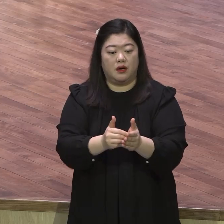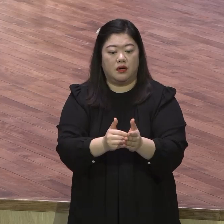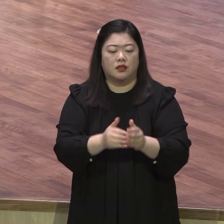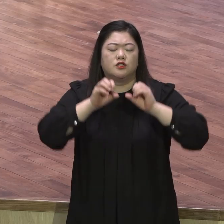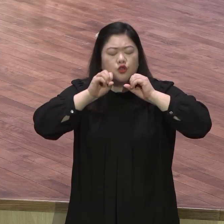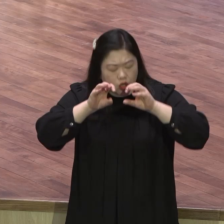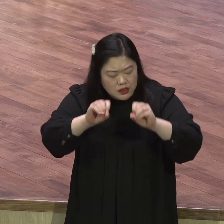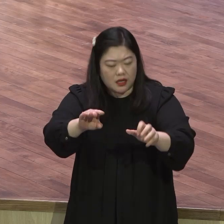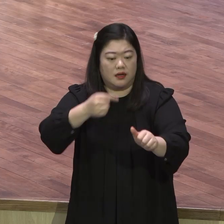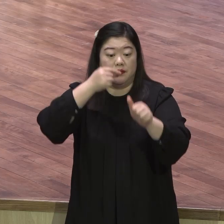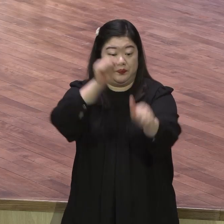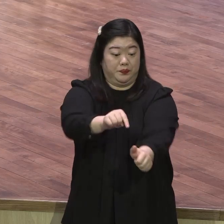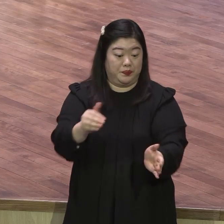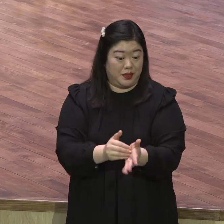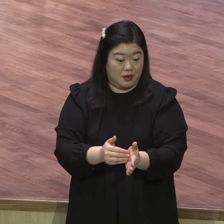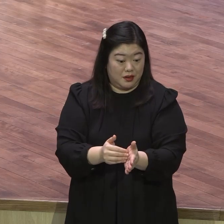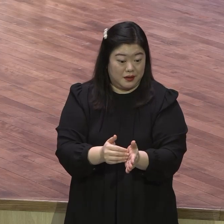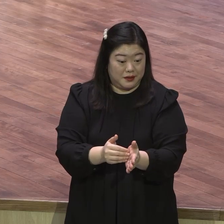어떻게 정인됩니까?